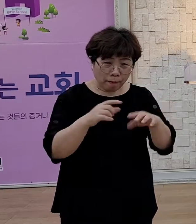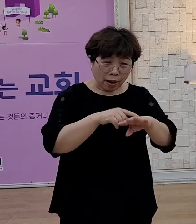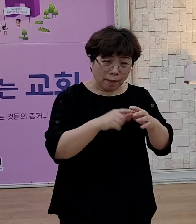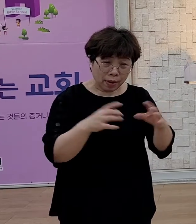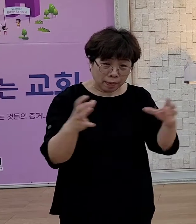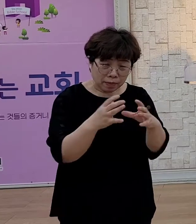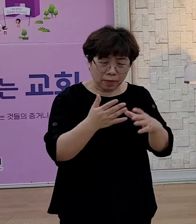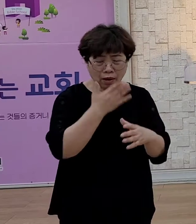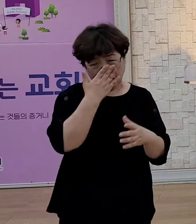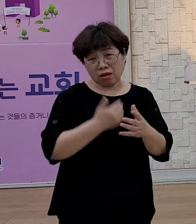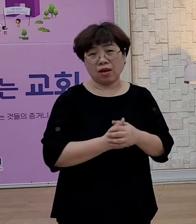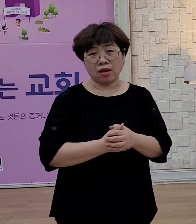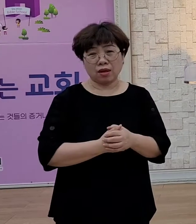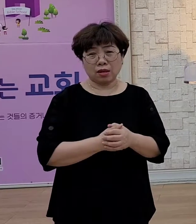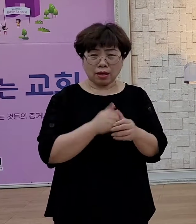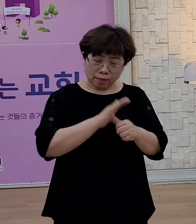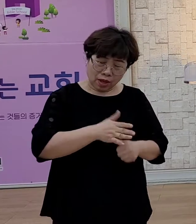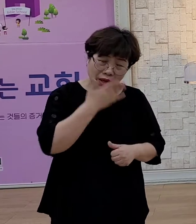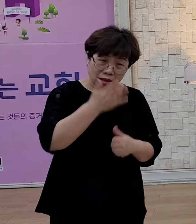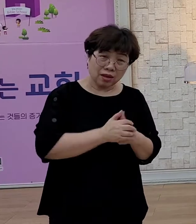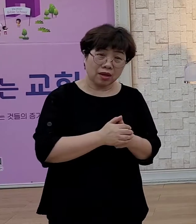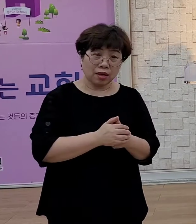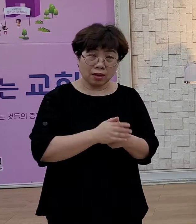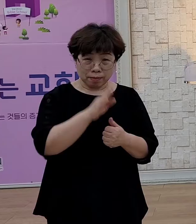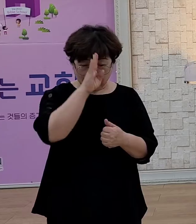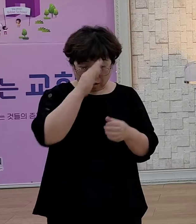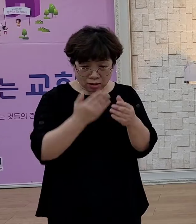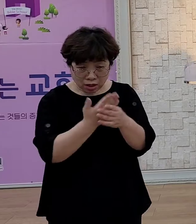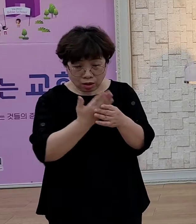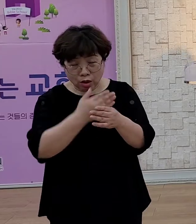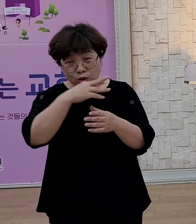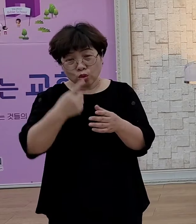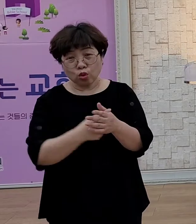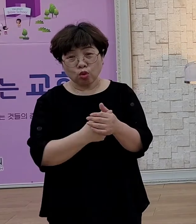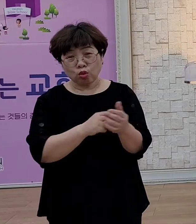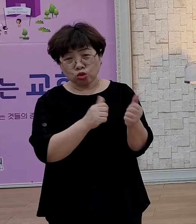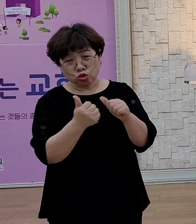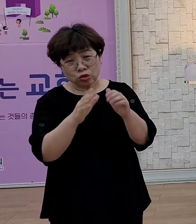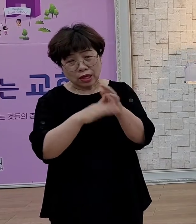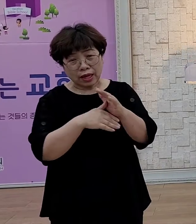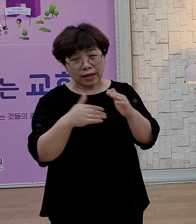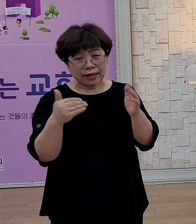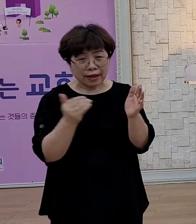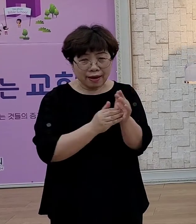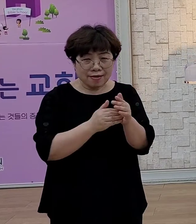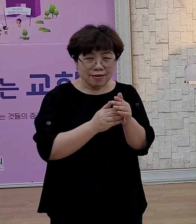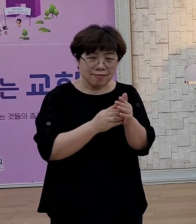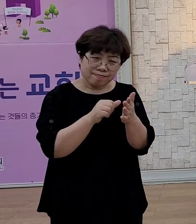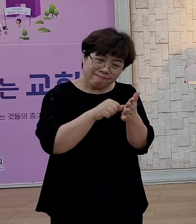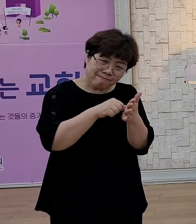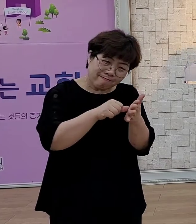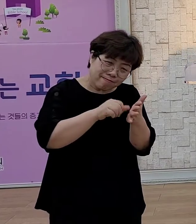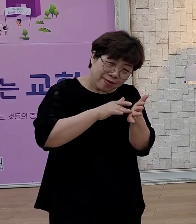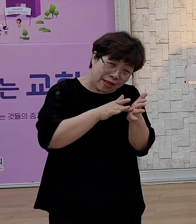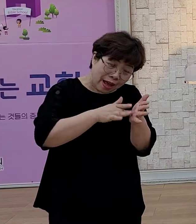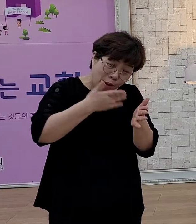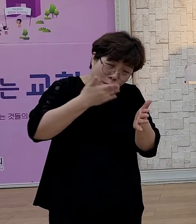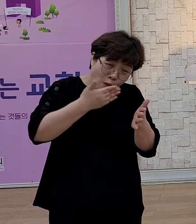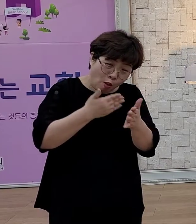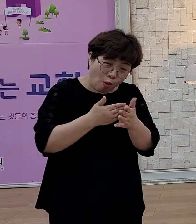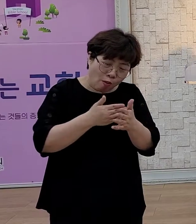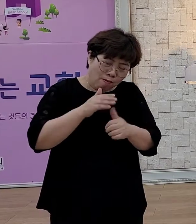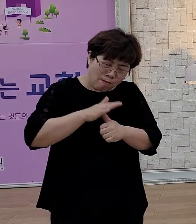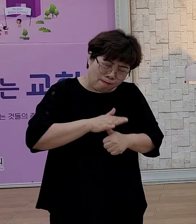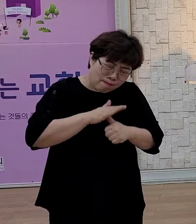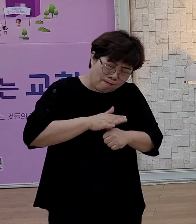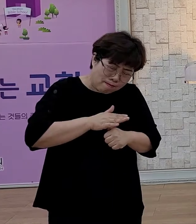견뎌냅니다. 질병이 걸려도 뭐 죽을 때까지 이길 수 있다 하면서 약도 먹어보고 막 병원 치료도 해보면서 막 그렇게